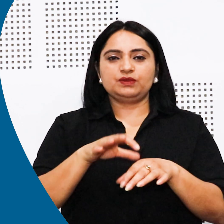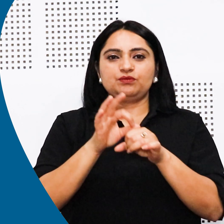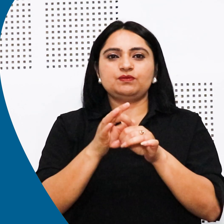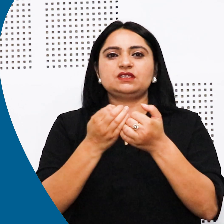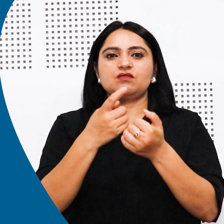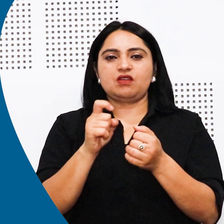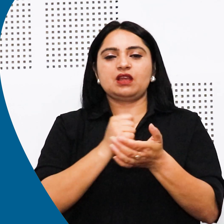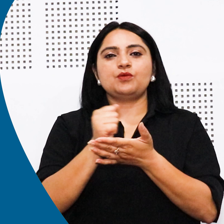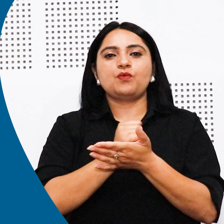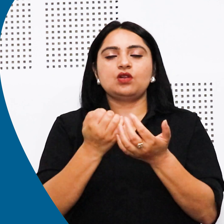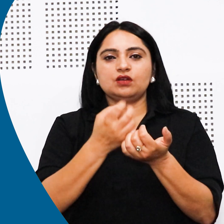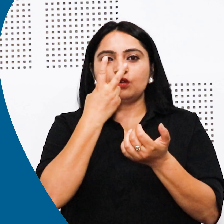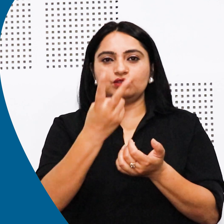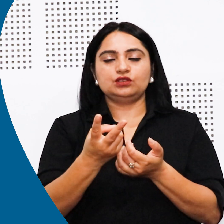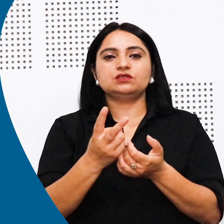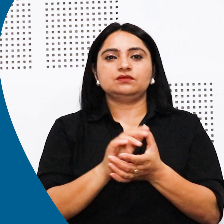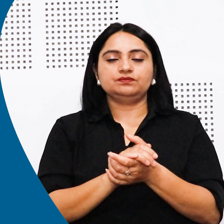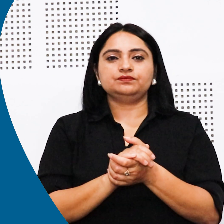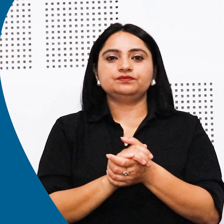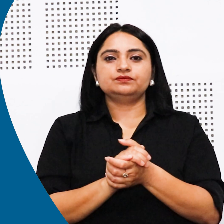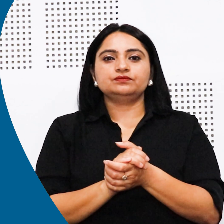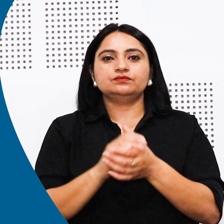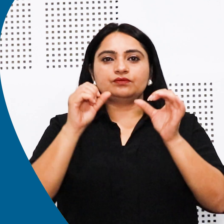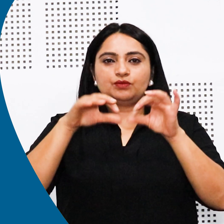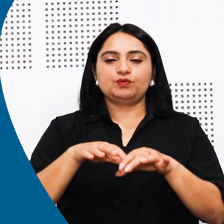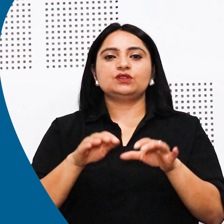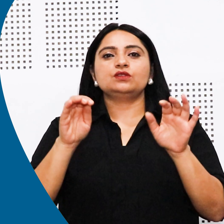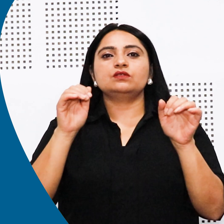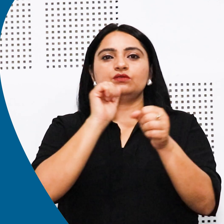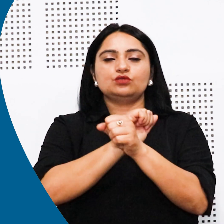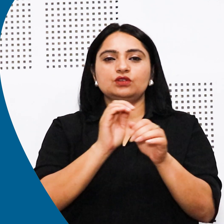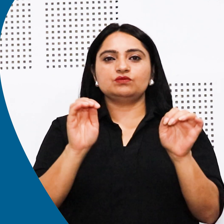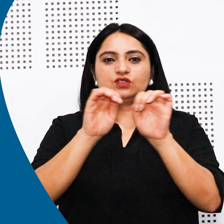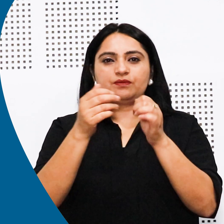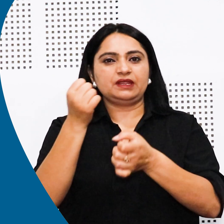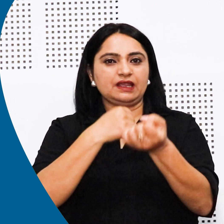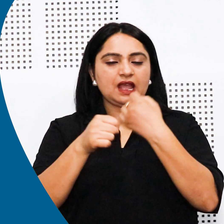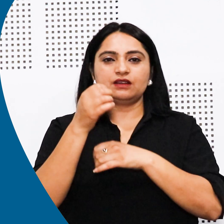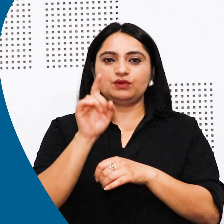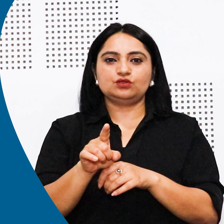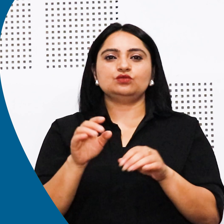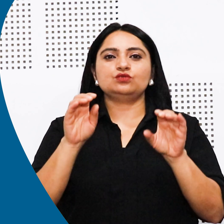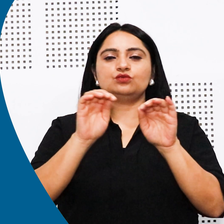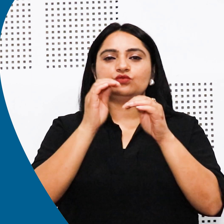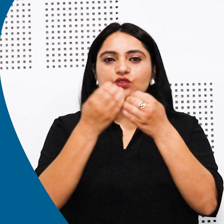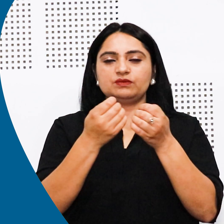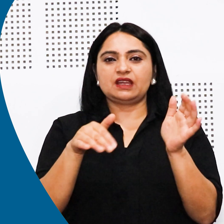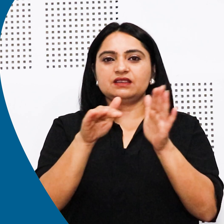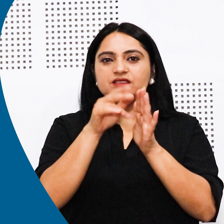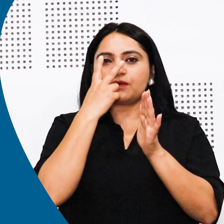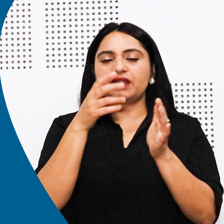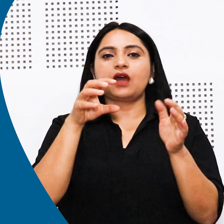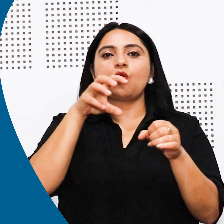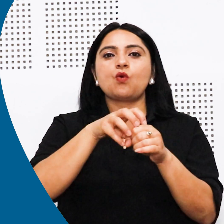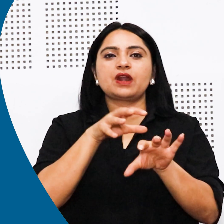पहल गरेको देखिन्छ। जस्तो तयार परियोजना हैन, विपद जोखिमसँग सम्बन्धित गतिविधिहरू हुन् भने समुदाय स्तरमा हेर्दाखेरि प्रत्येक